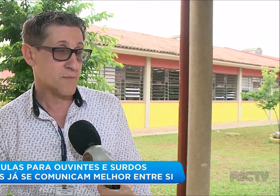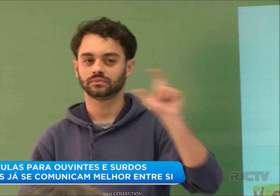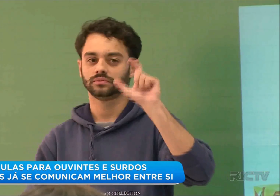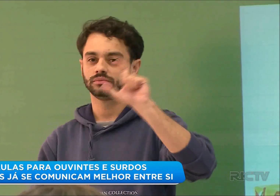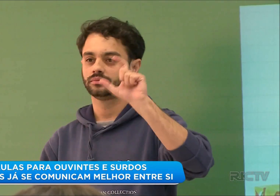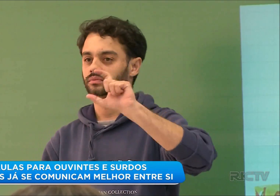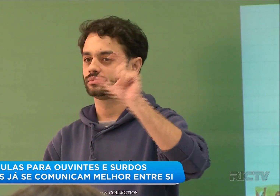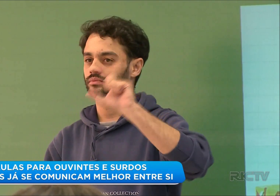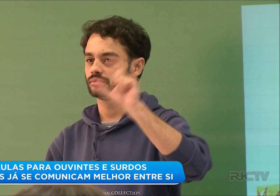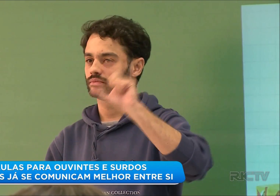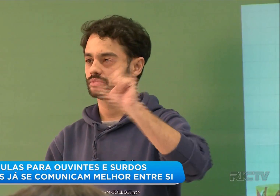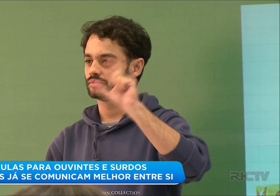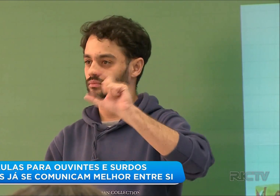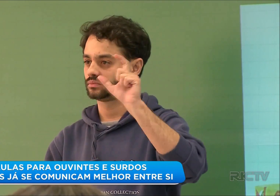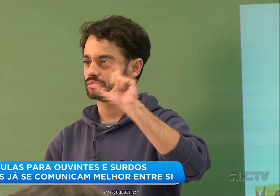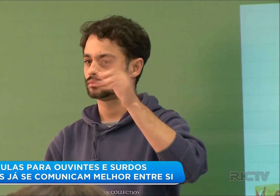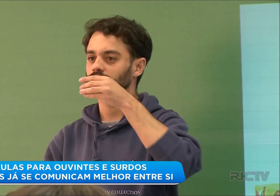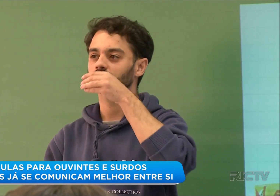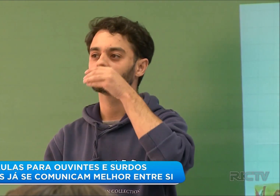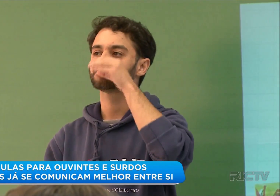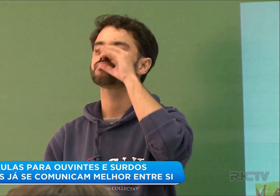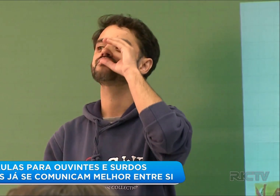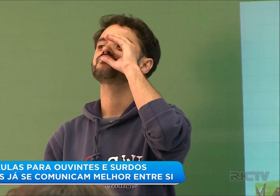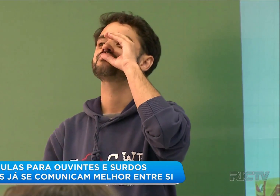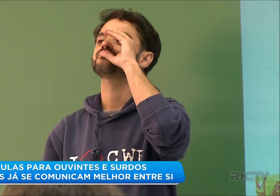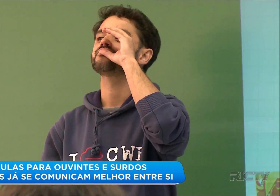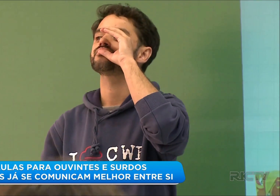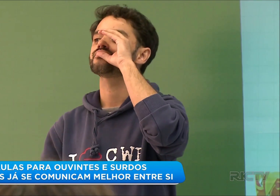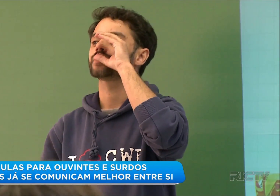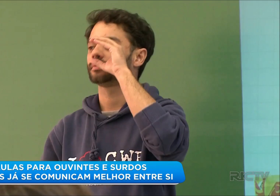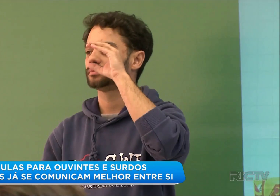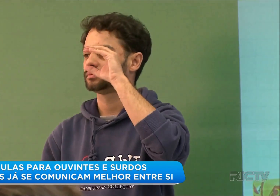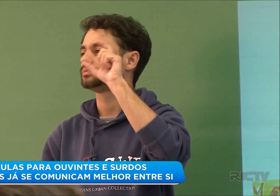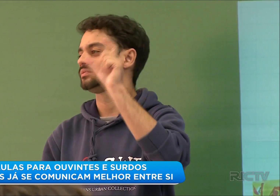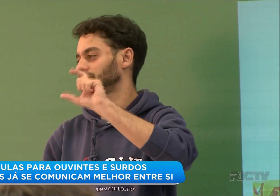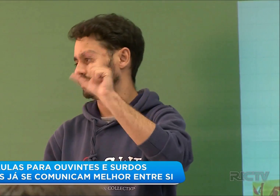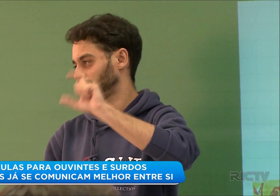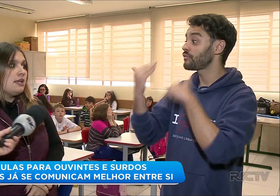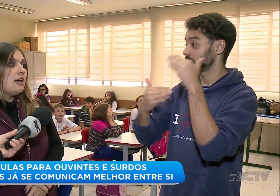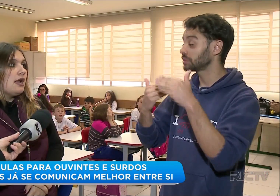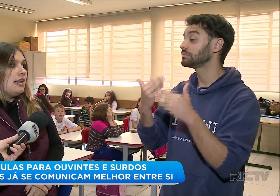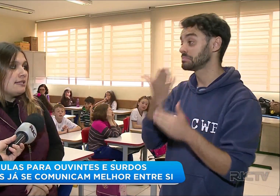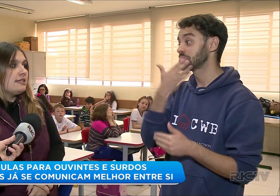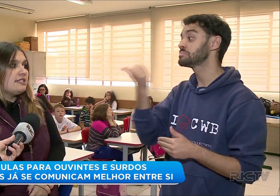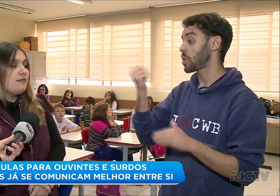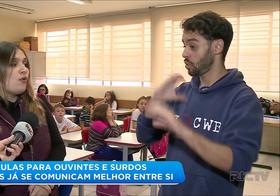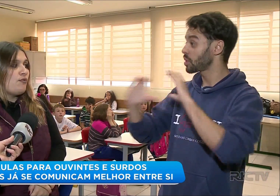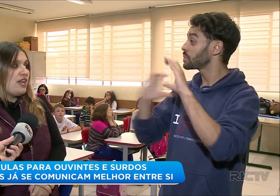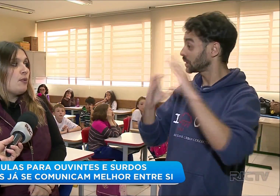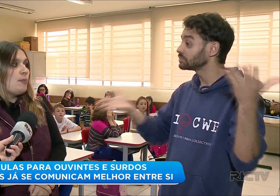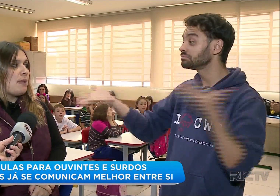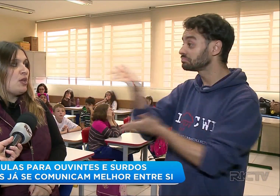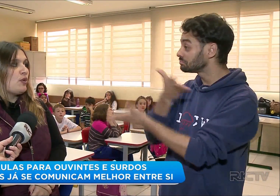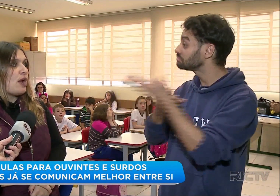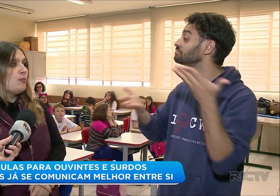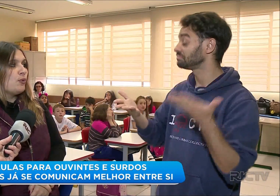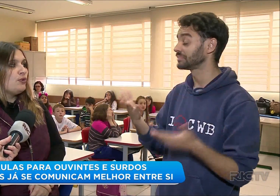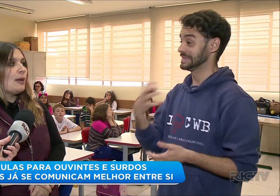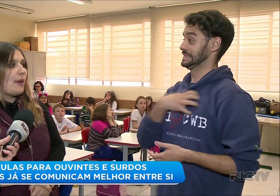né. O professor comemora os avanços e os ótimos resultados. Eles se desenvolveram bem, melhoraram muito na